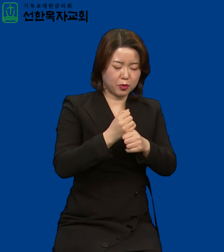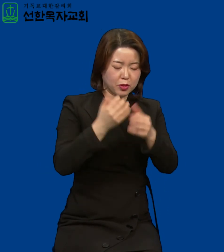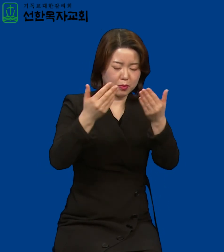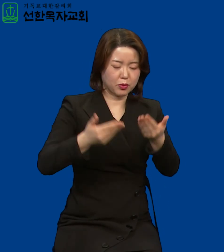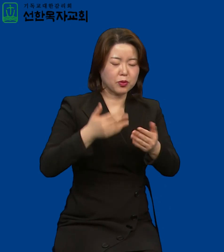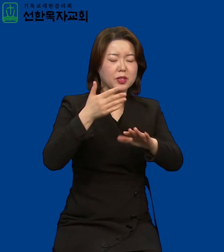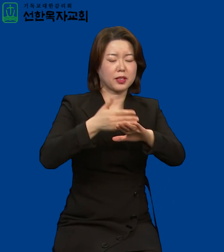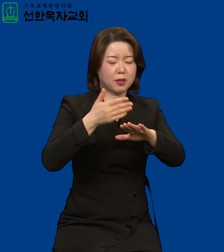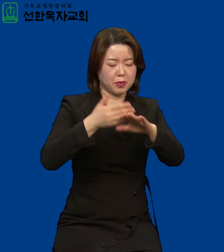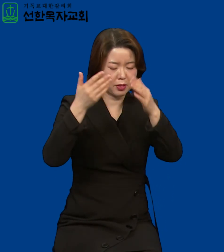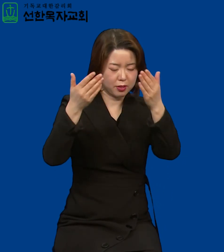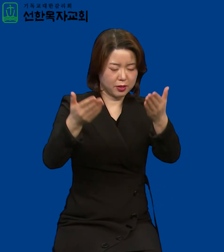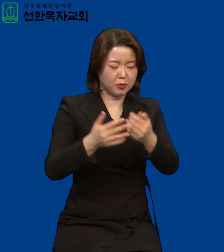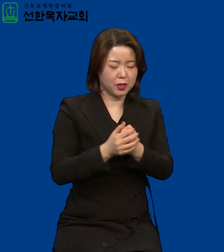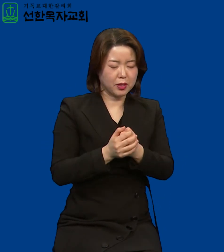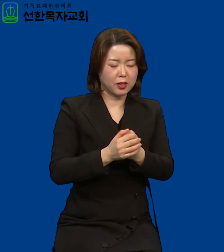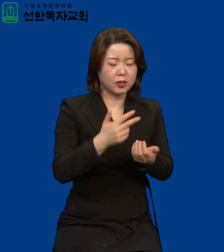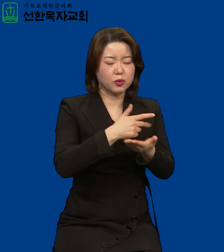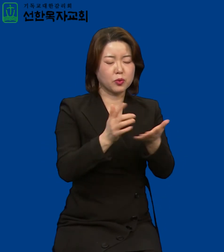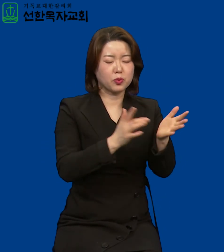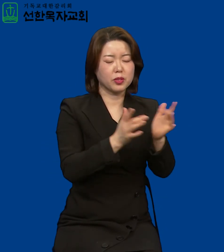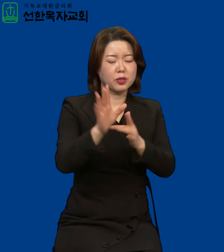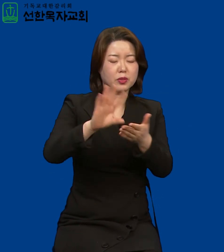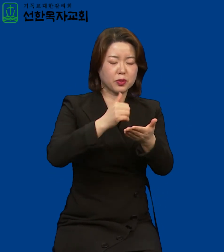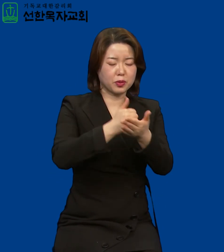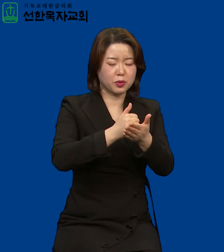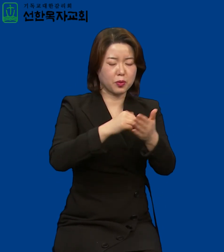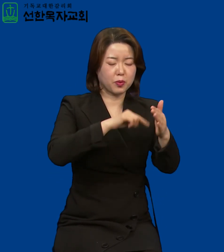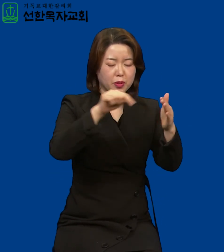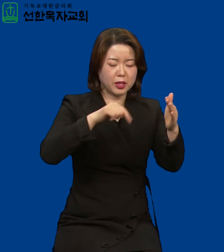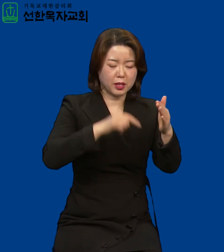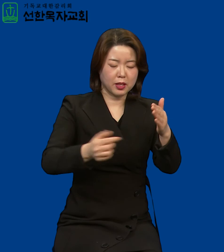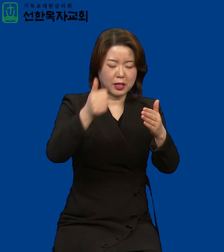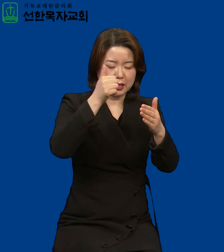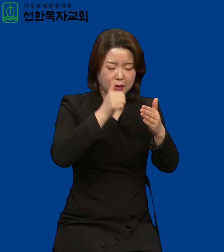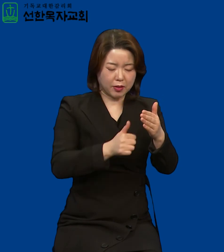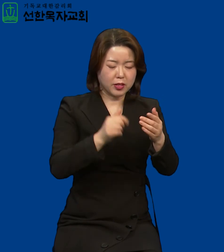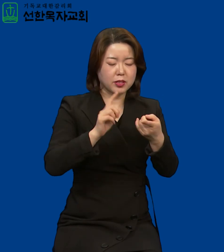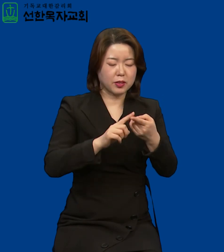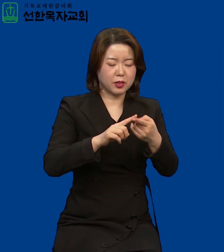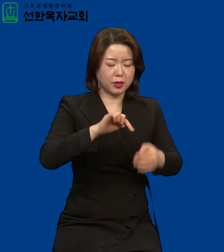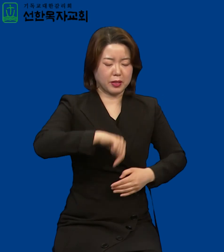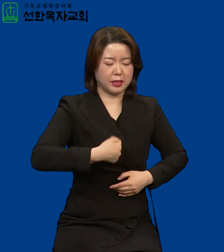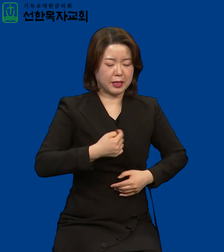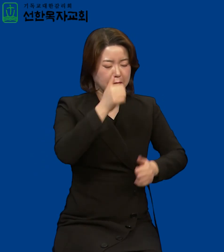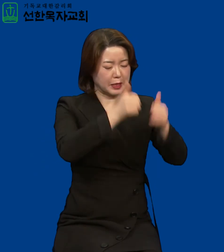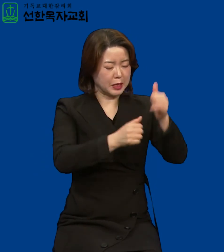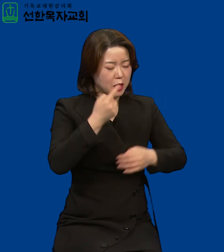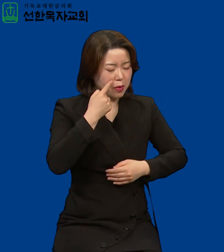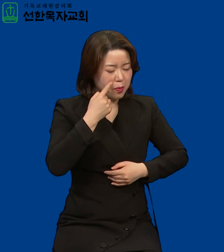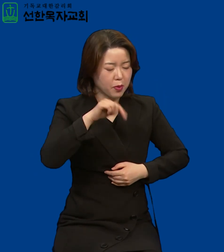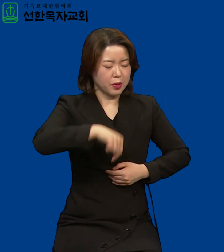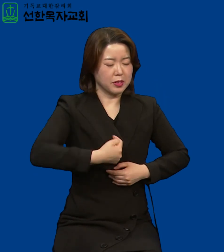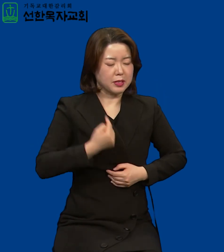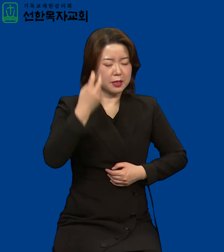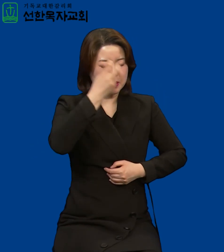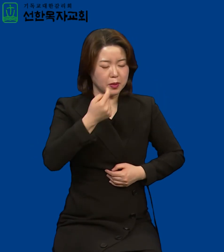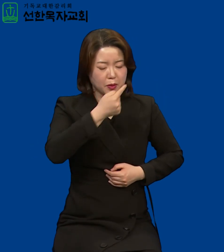감사합니다. 주 예수 그리스도께서 우리 안에 거하시는 것을 스스로 시험하고 스스로